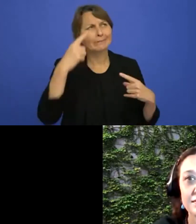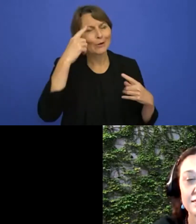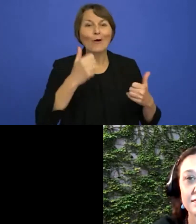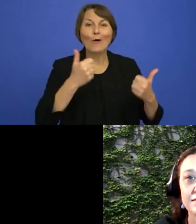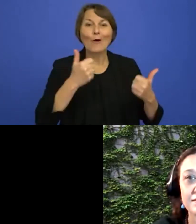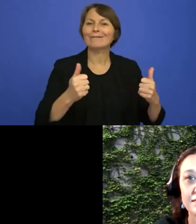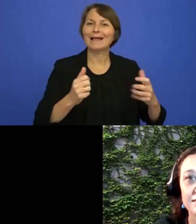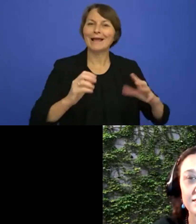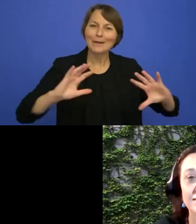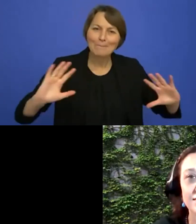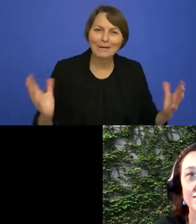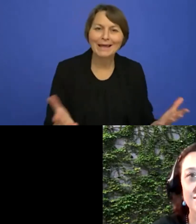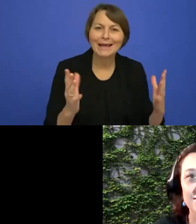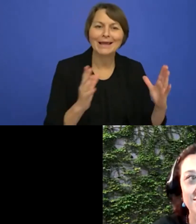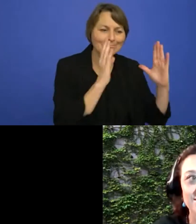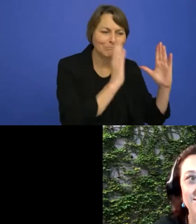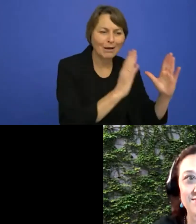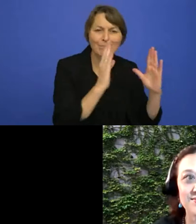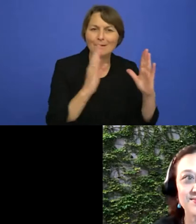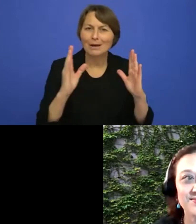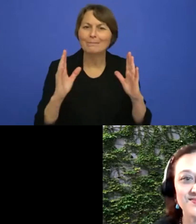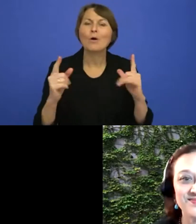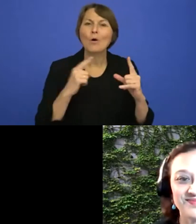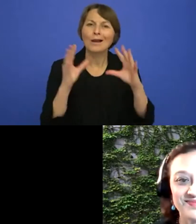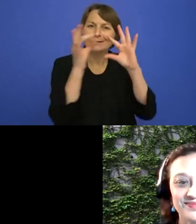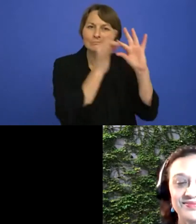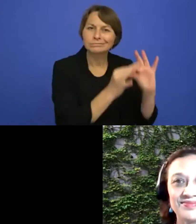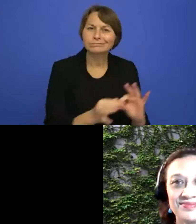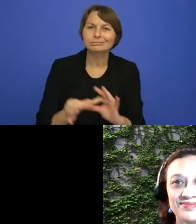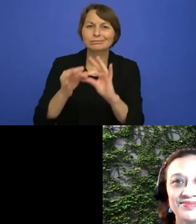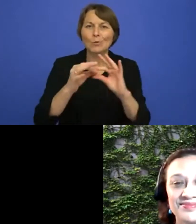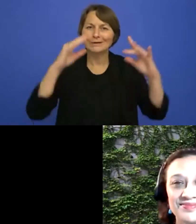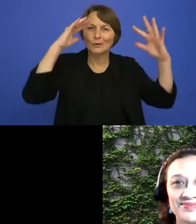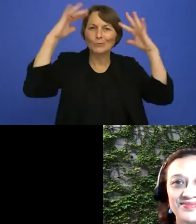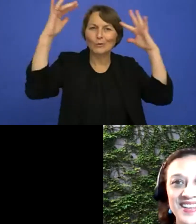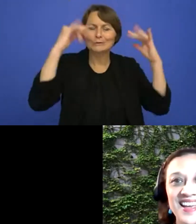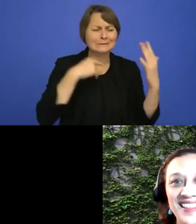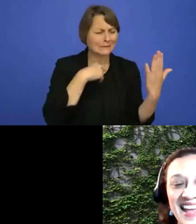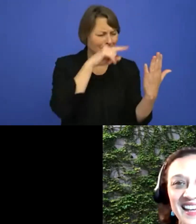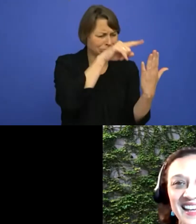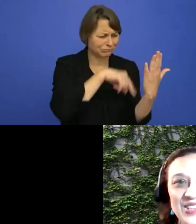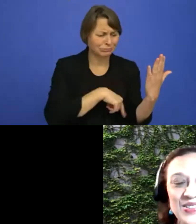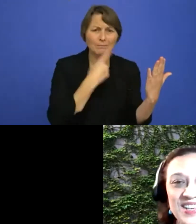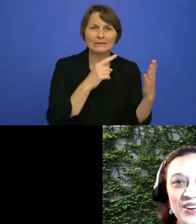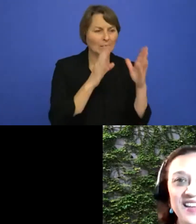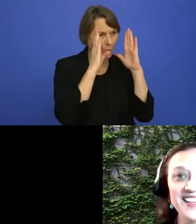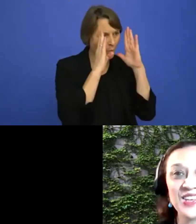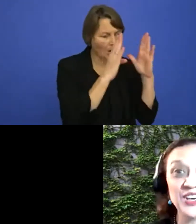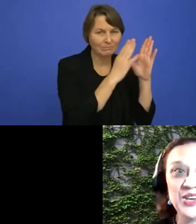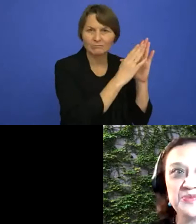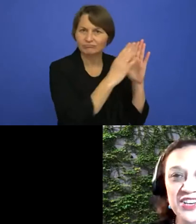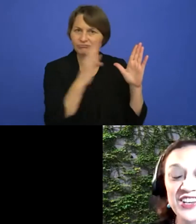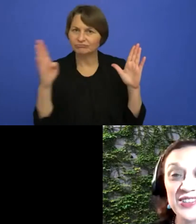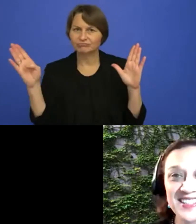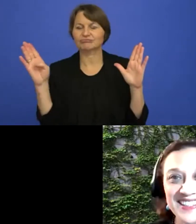des systèmes qui tiennent compte du jeu, la dimension ludique, le développement émotionnel, etc., et pas juste